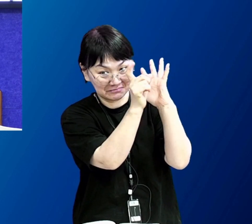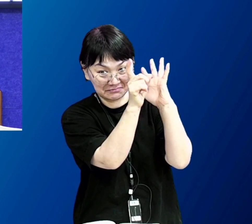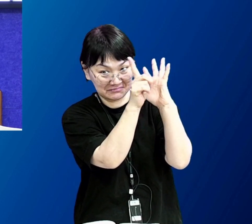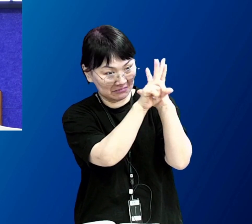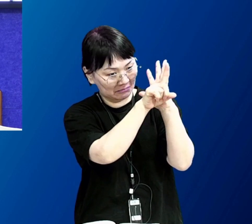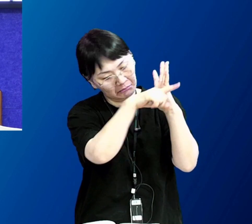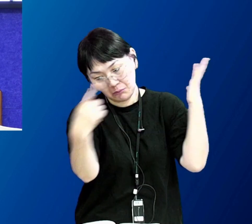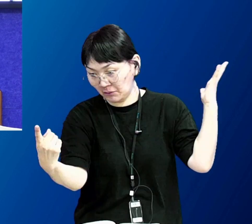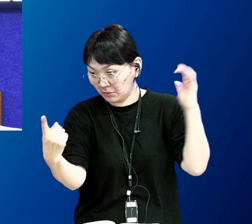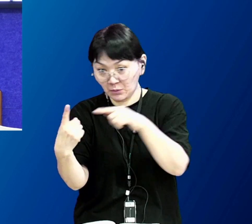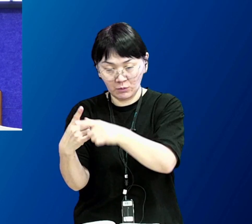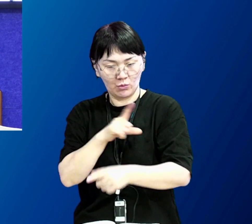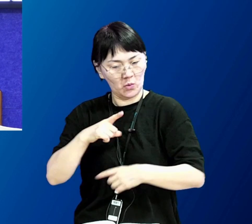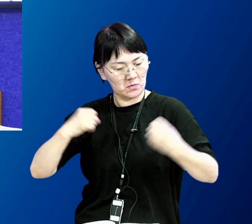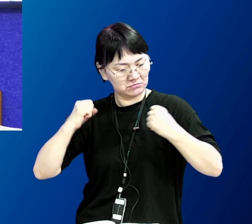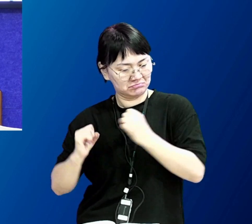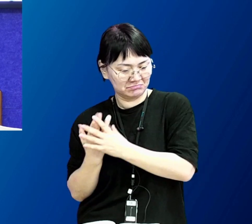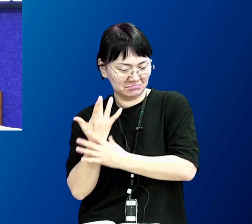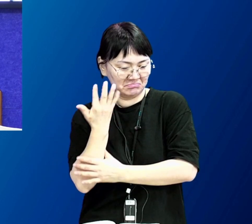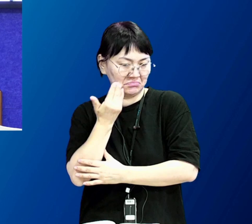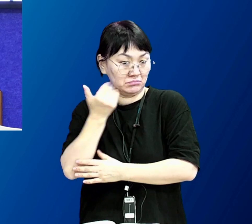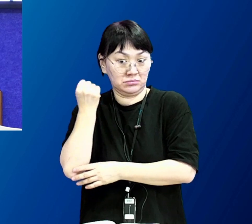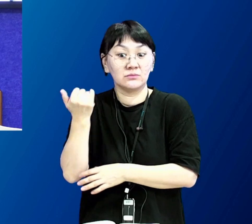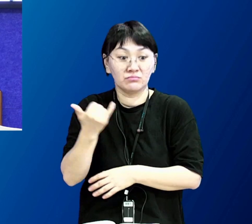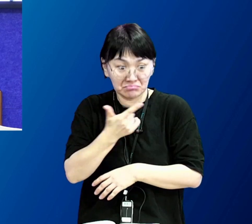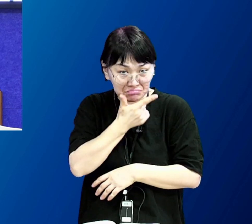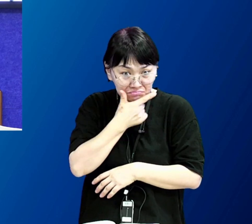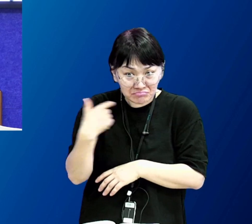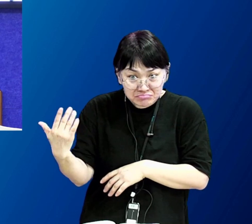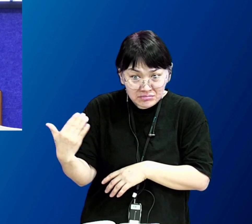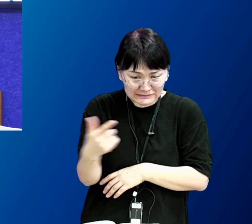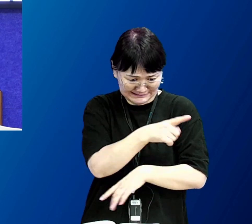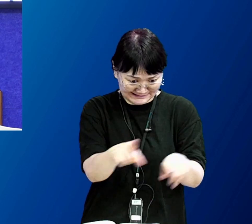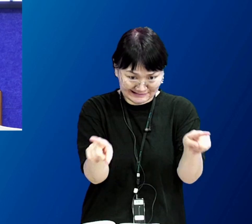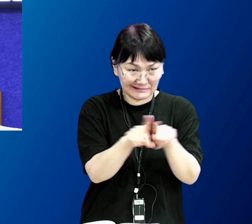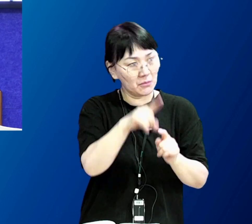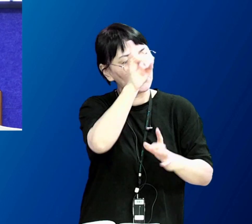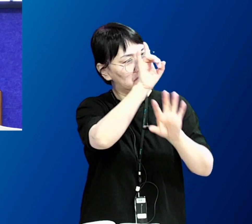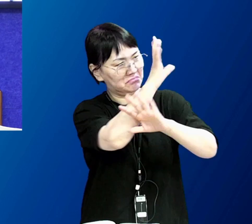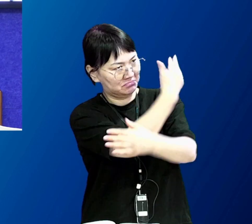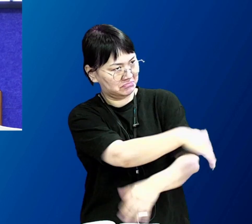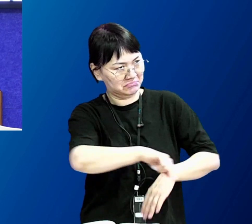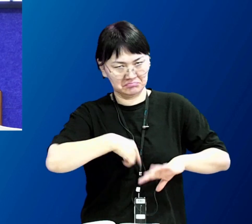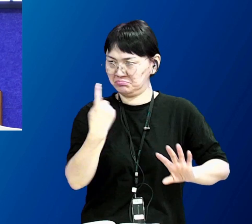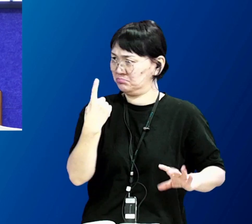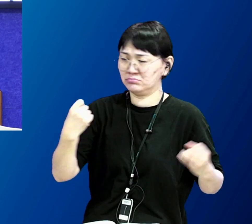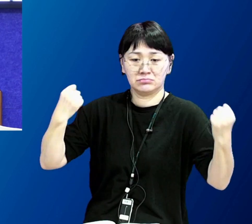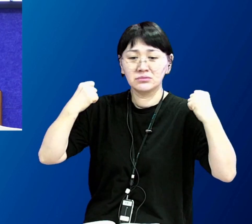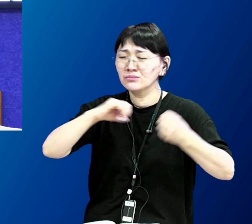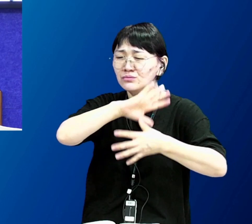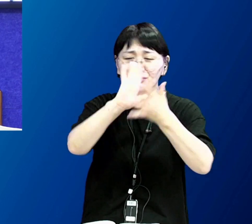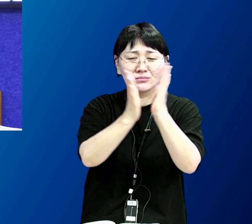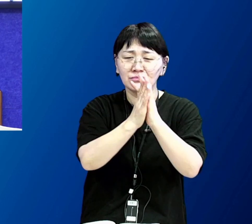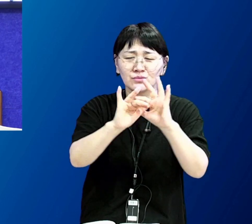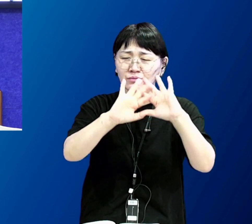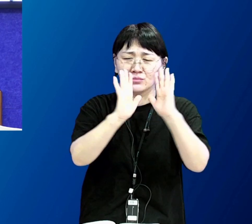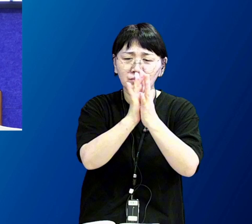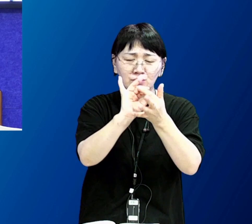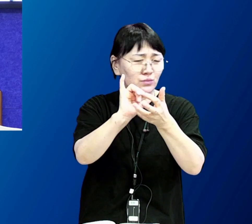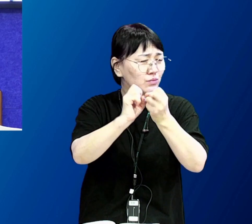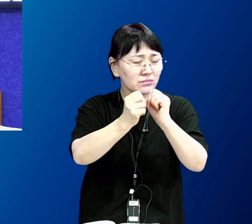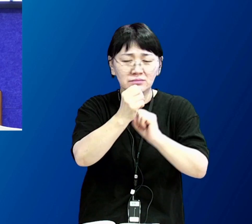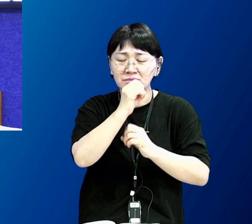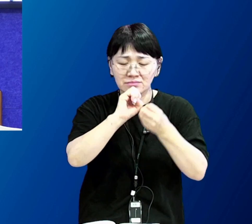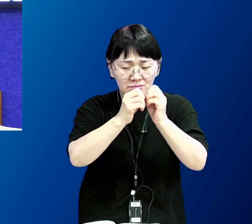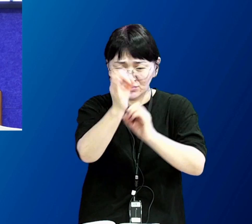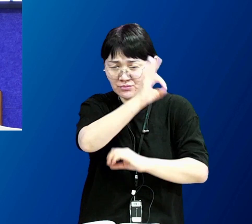өөрөөсөө үржимс ургуул чаддгүй адил. Та нар надаас салангад юу ч хийж чадахгүй гэж хэлсэнчлэн үнэнхээр эзнийг хайрлж байна гэдэг